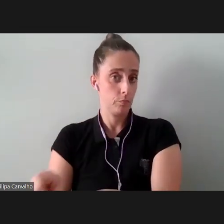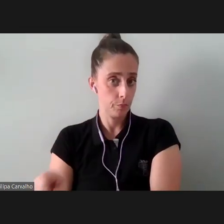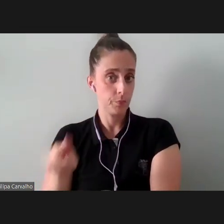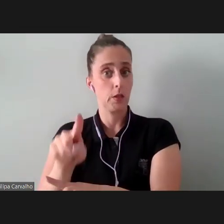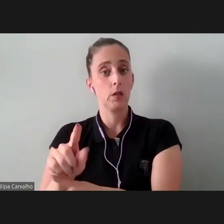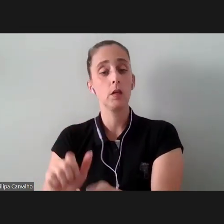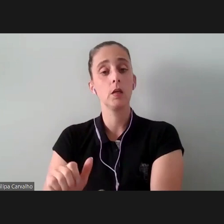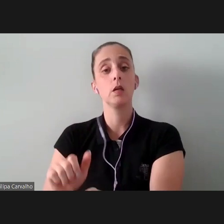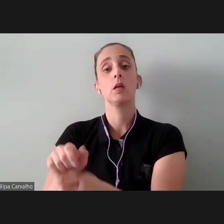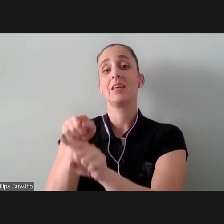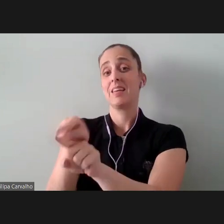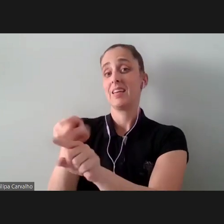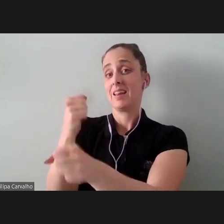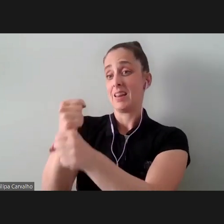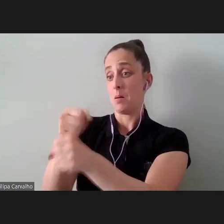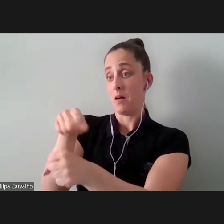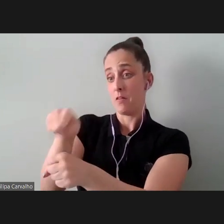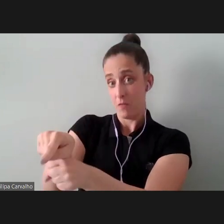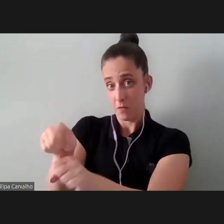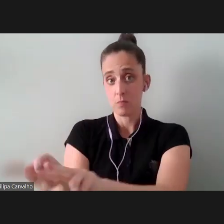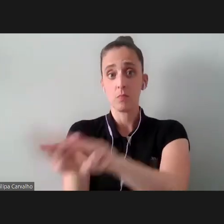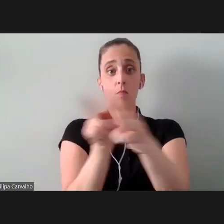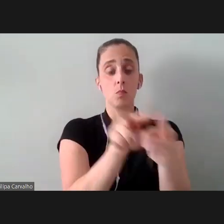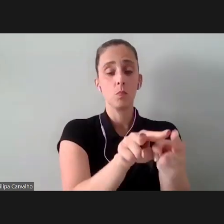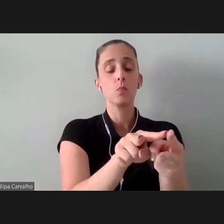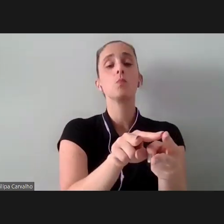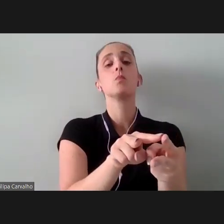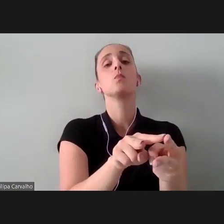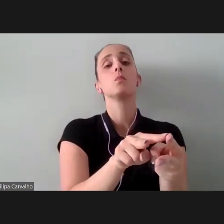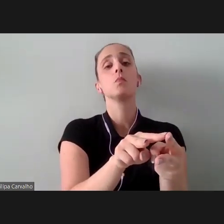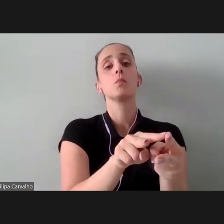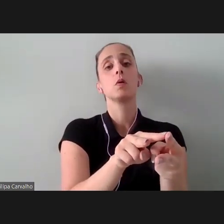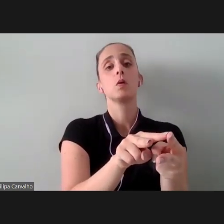transferindo as atribuições da INAC para o UNICV.